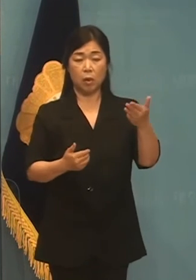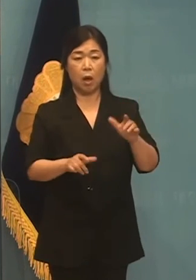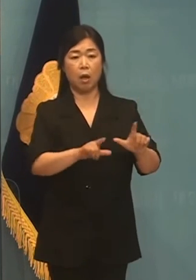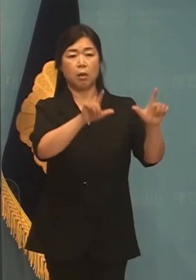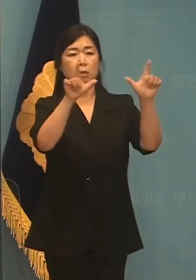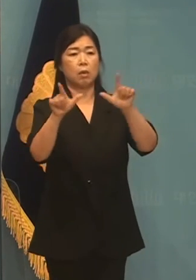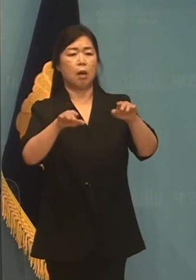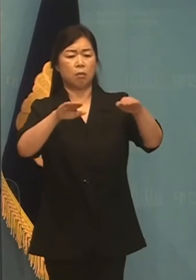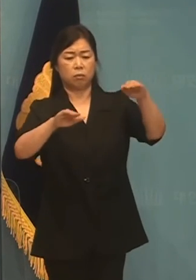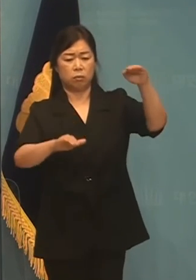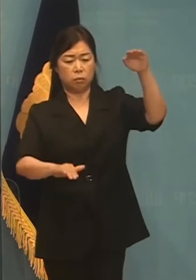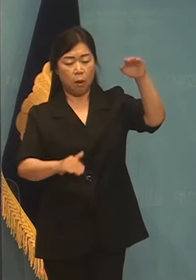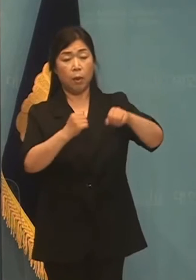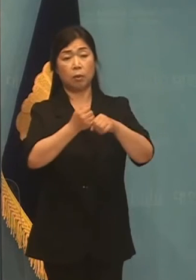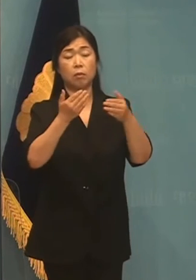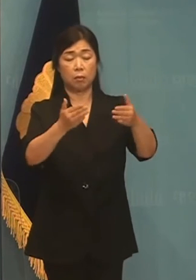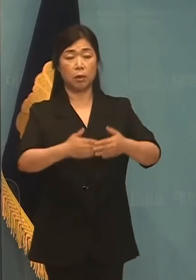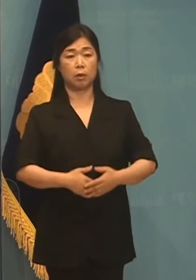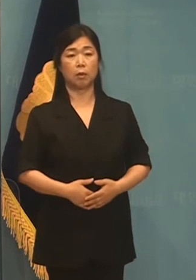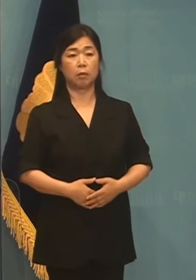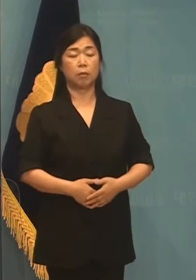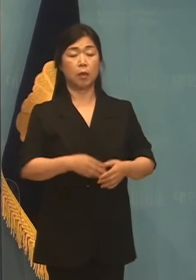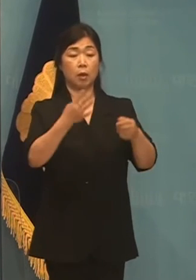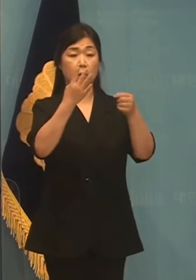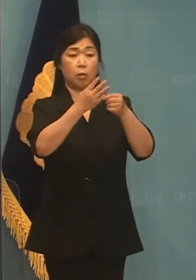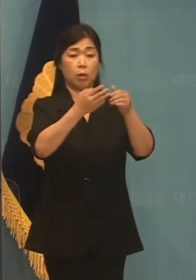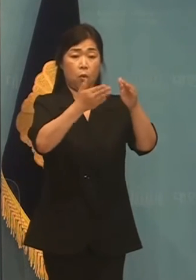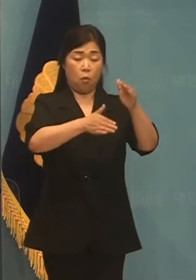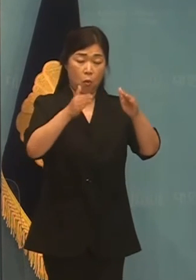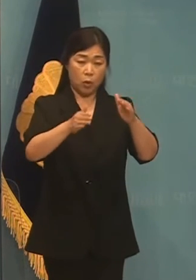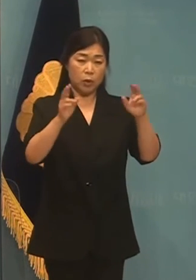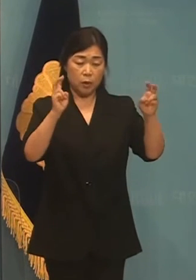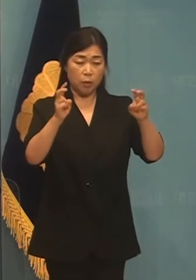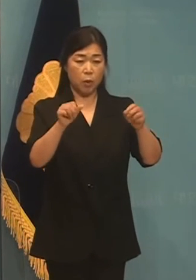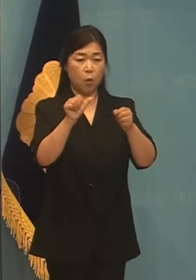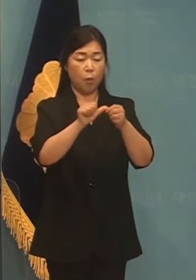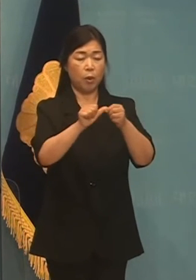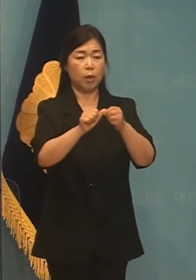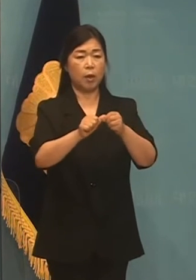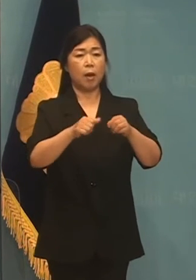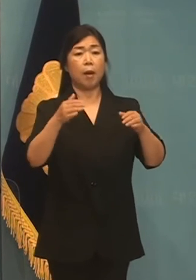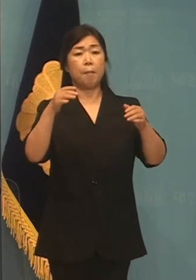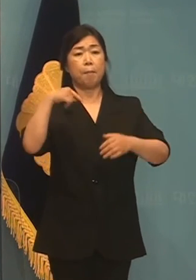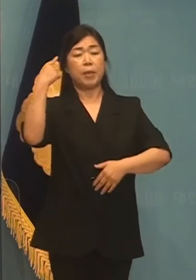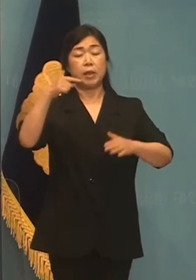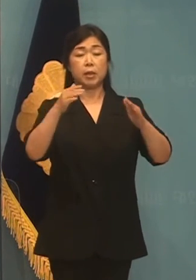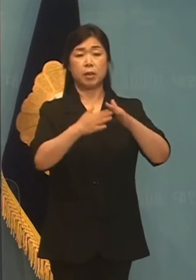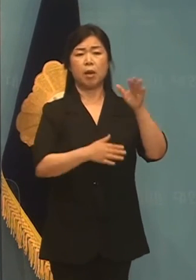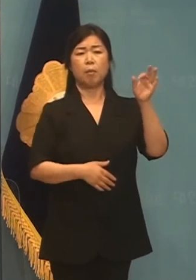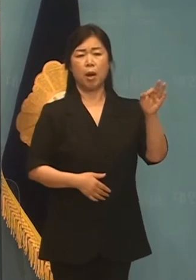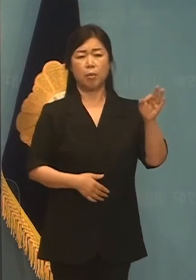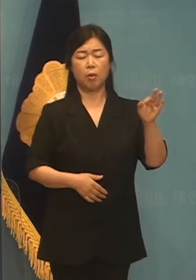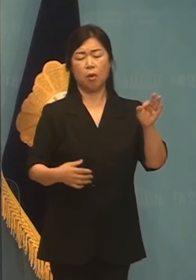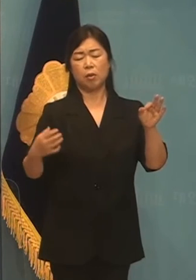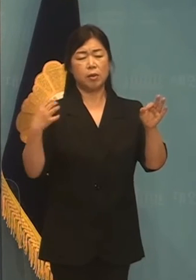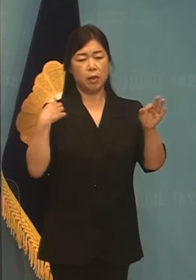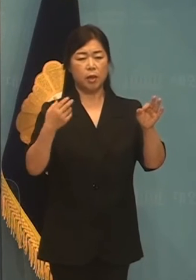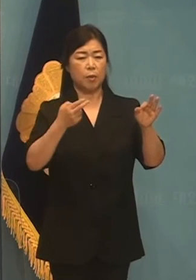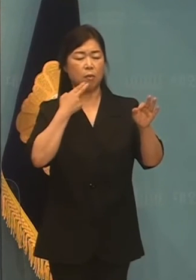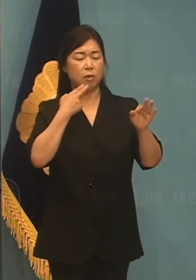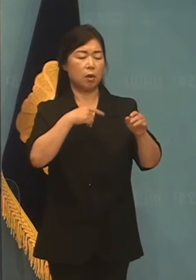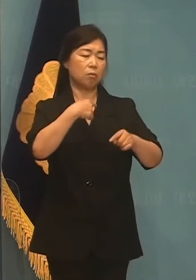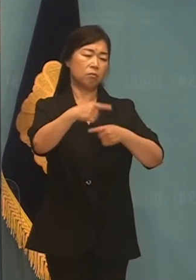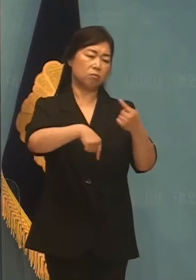해악을 끼치고 있습니다. 제4적 공기업과 제5적 미친 집값 역시 무책임